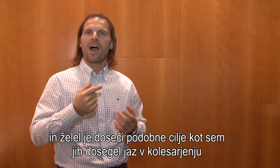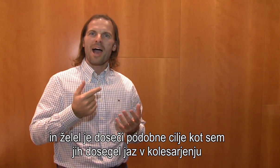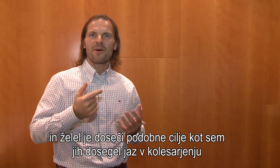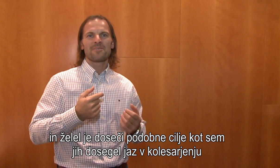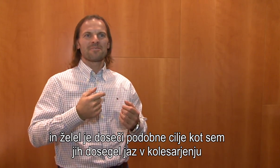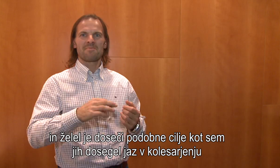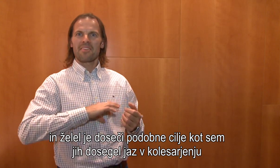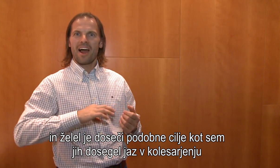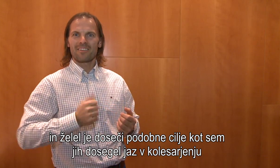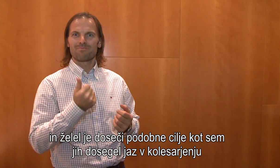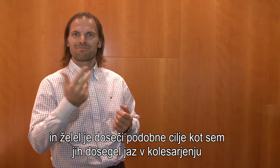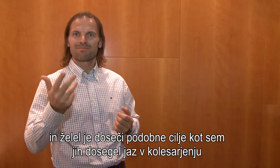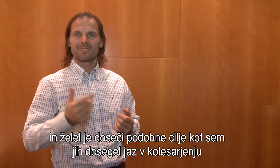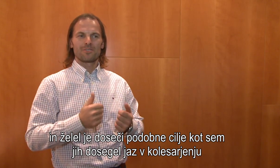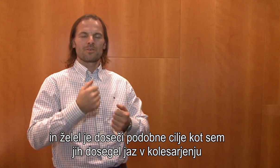Tomaš,